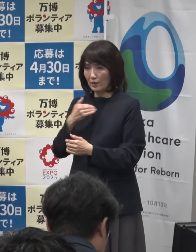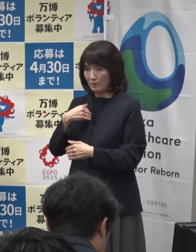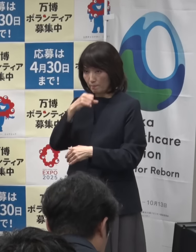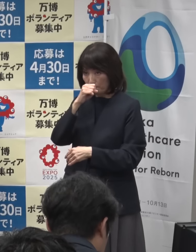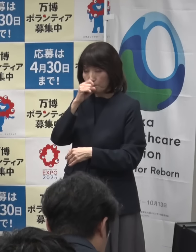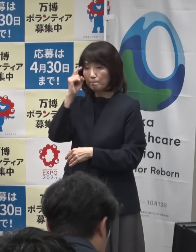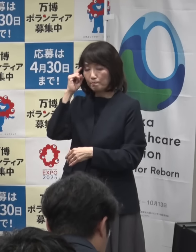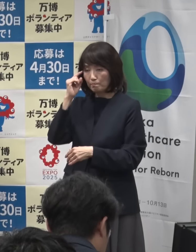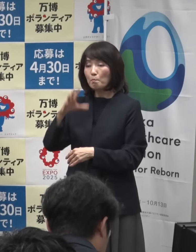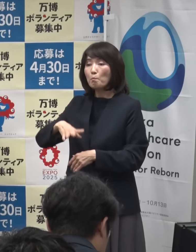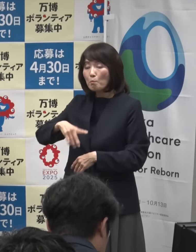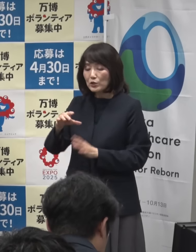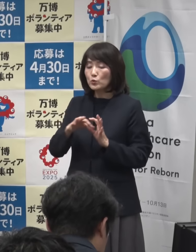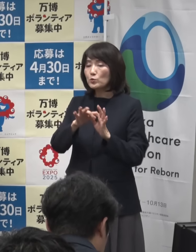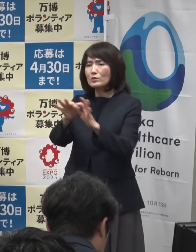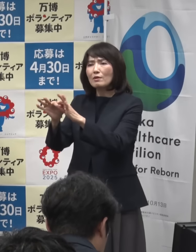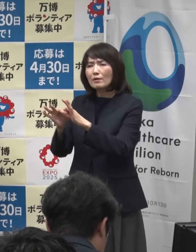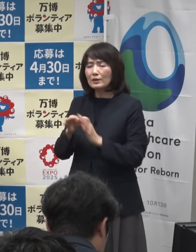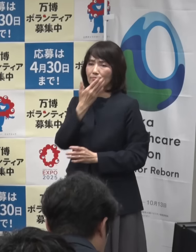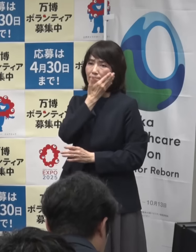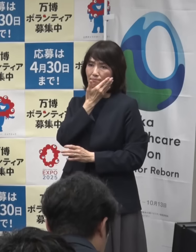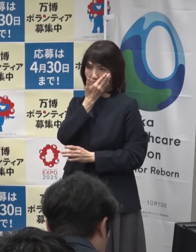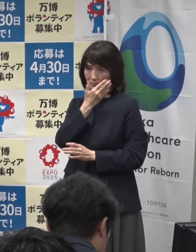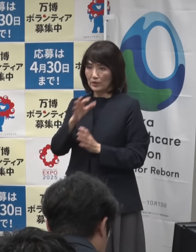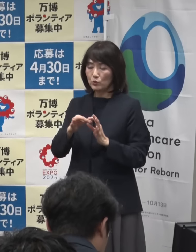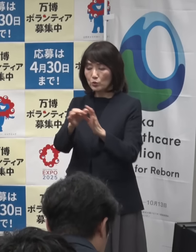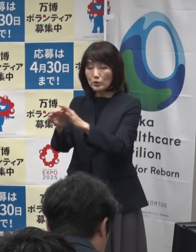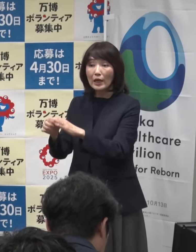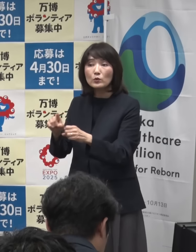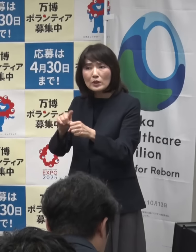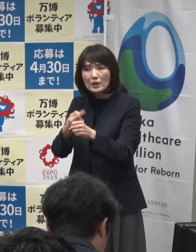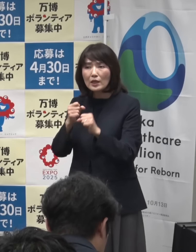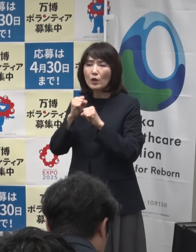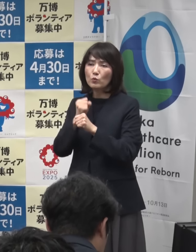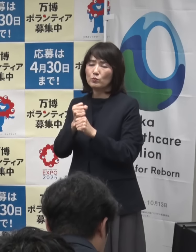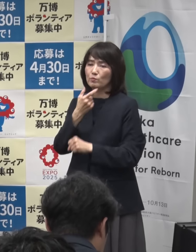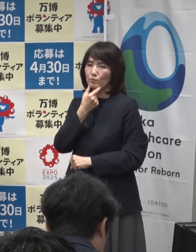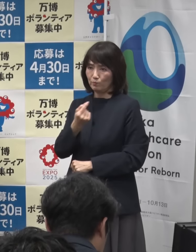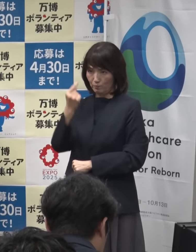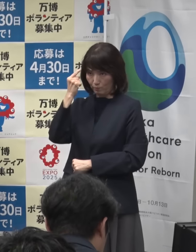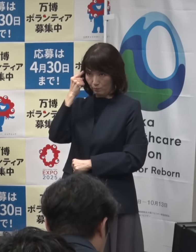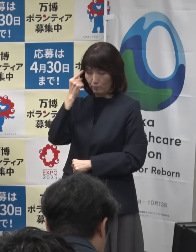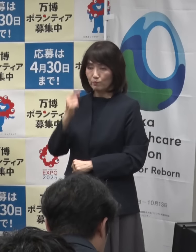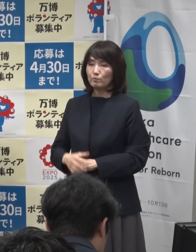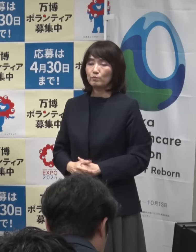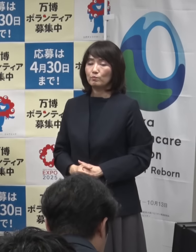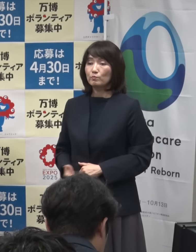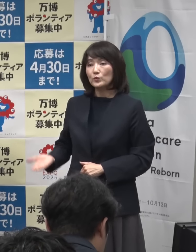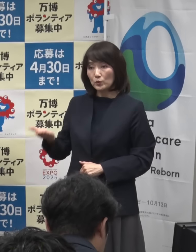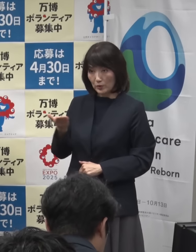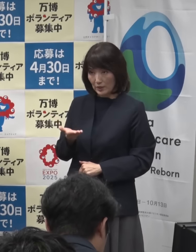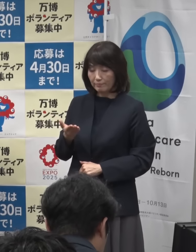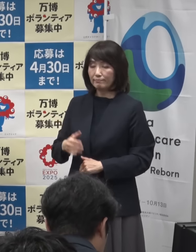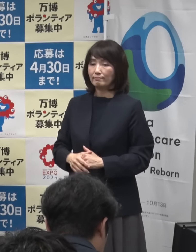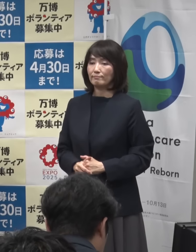ってますし、まずはつながることが大切だと思ってますので、つながりのきっかけを作っていきたいと思います。次お願いします